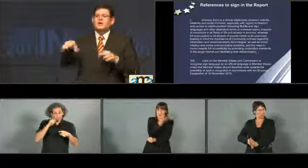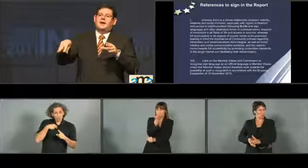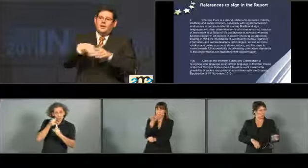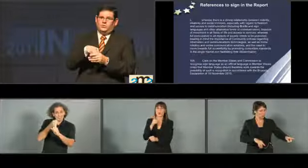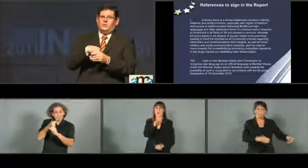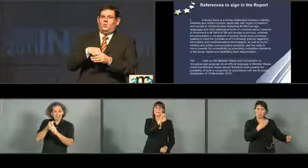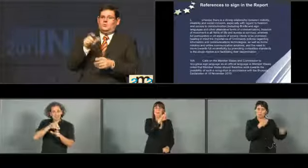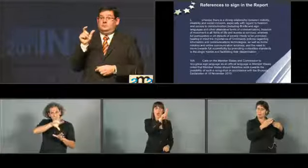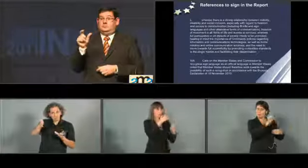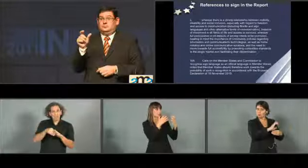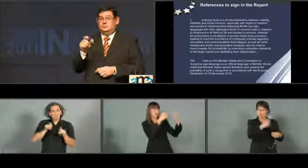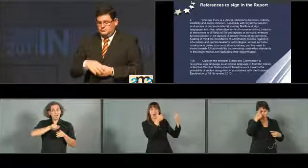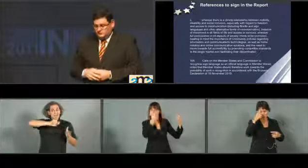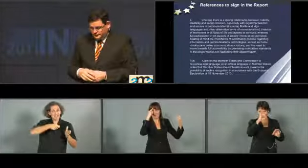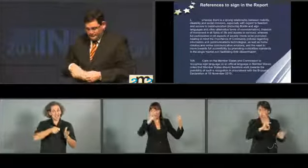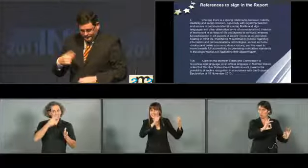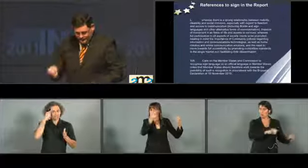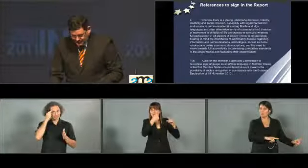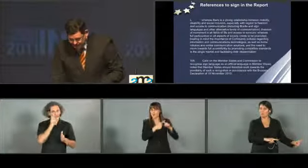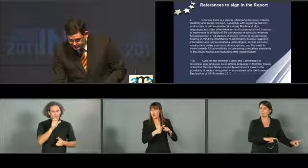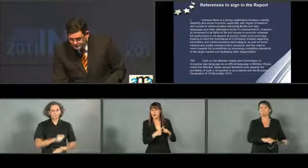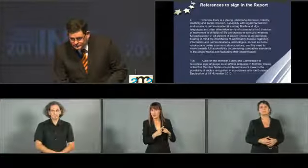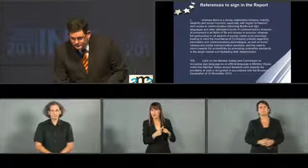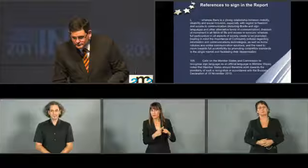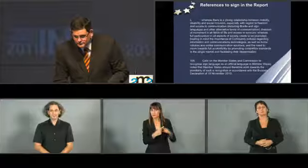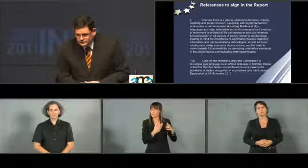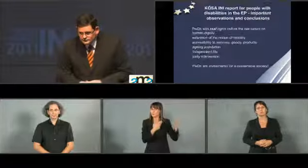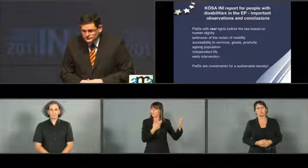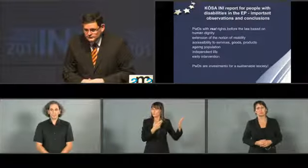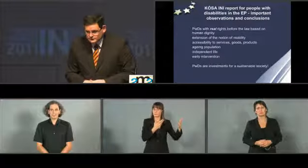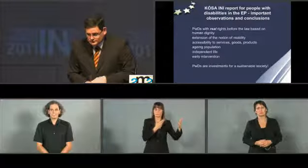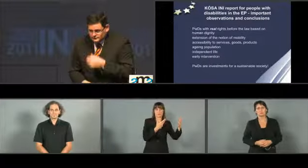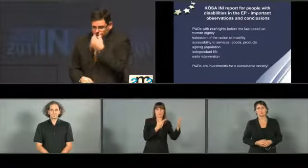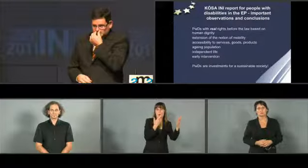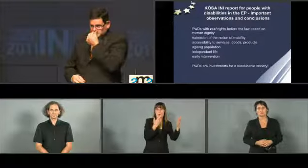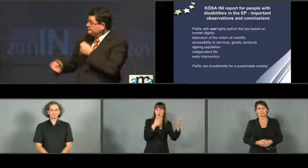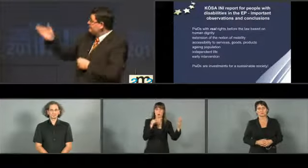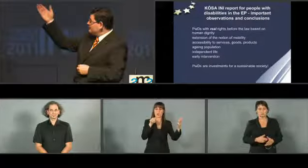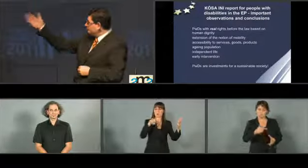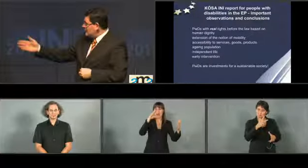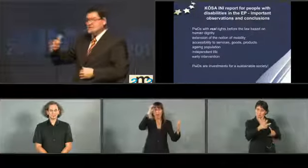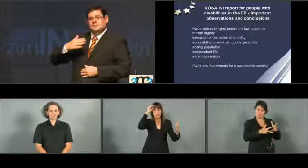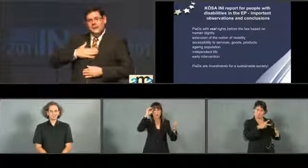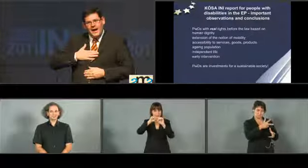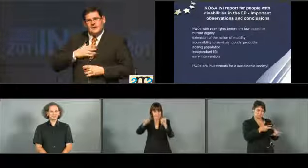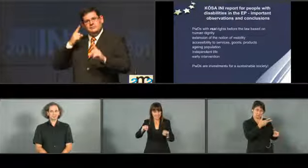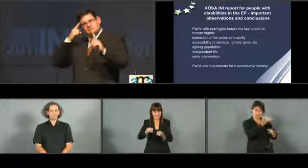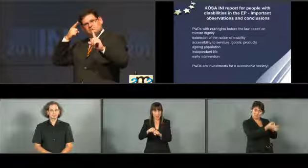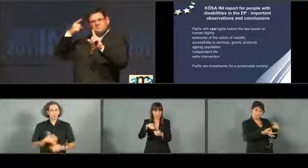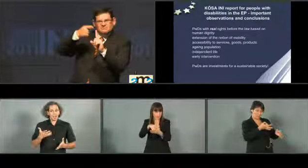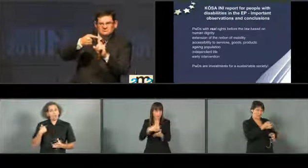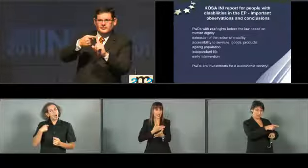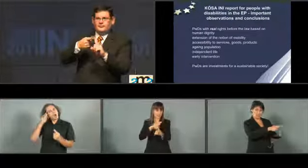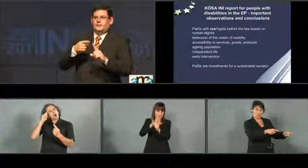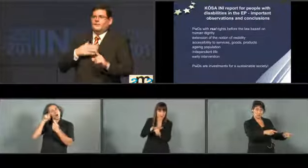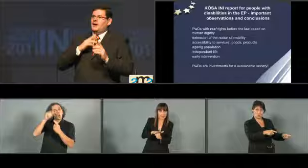ce soit le système éducatif, les pensions alimentaires, tout découlait du fait que les gens